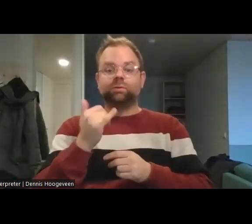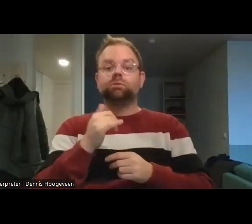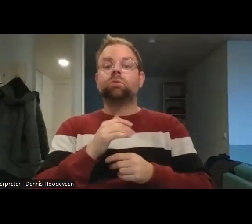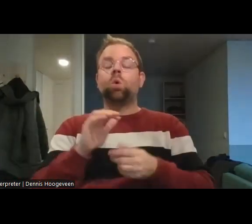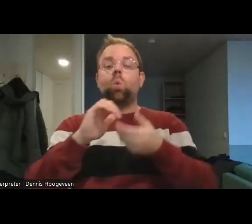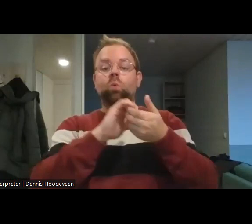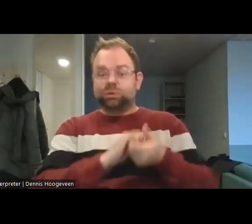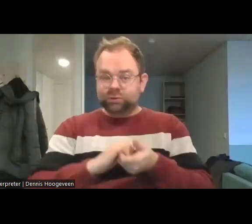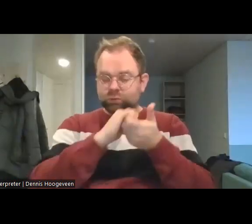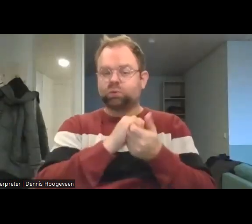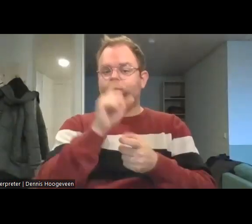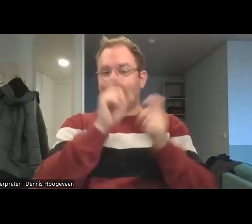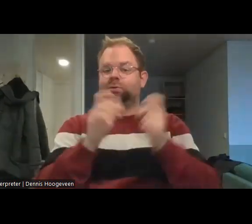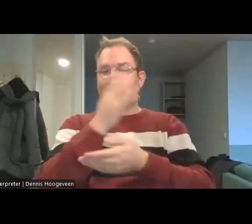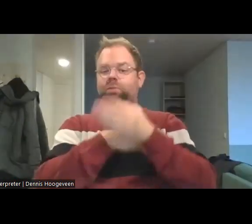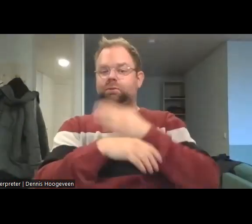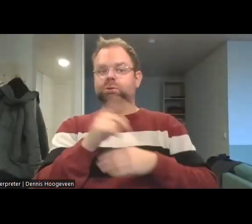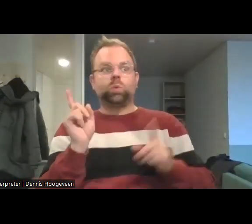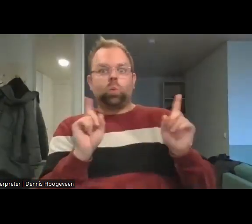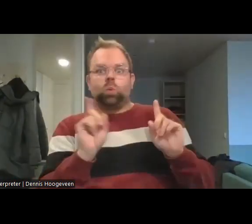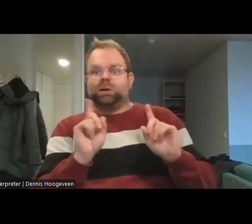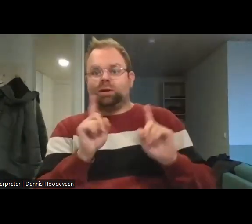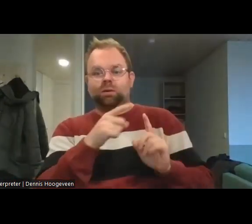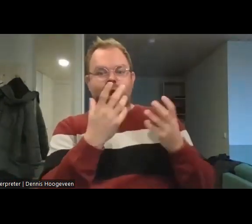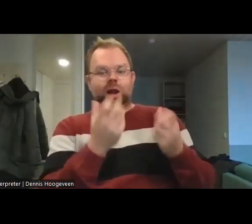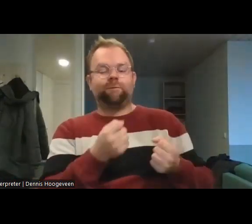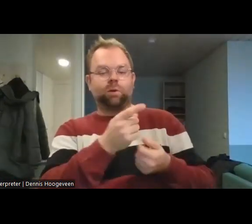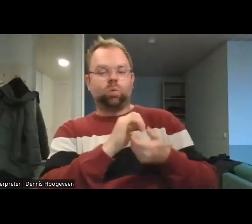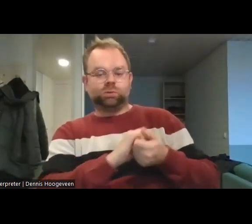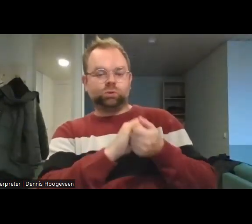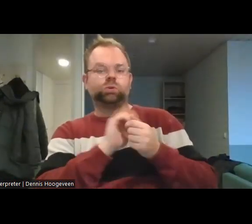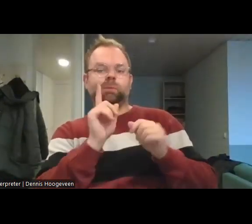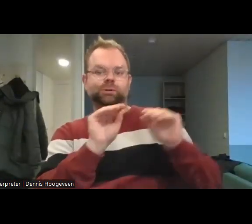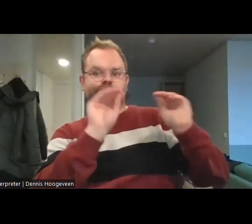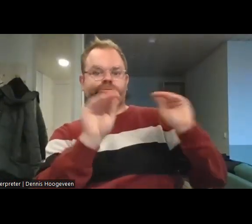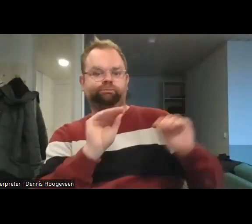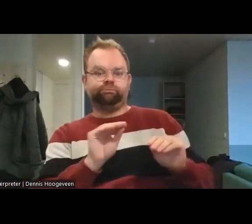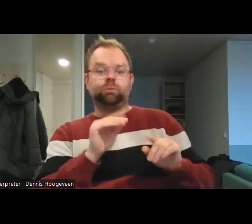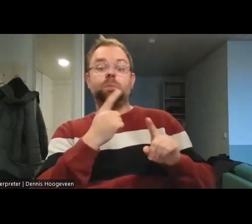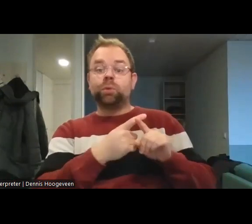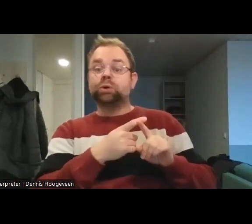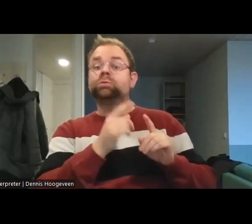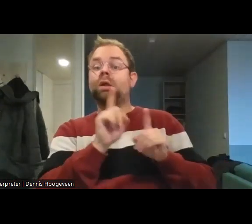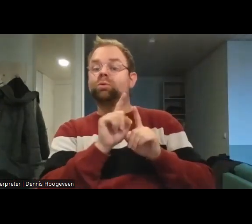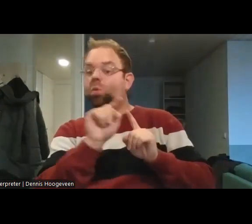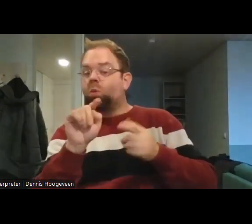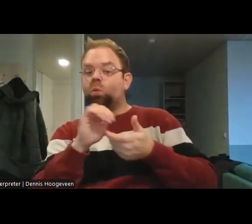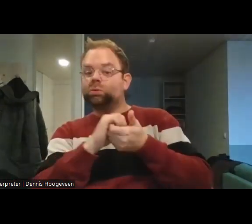les réfugiés handicapés que certains d'entre vous représentent. Vous n'avez pas